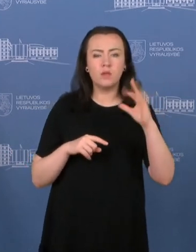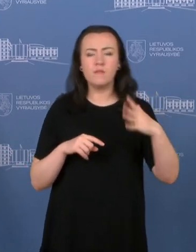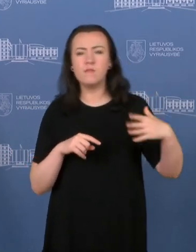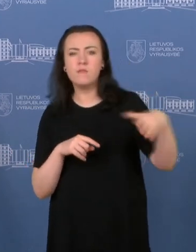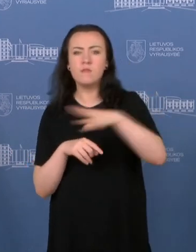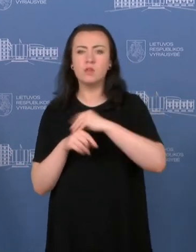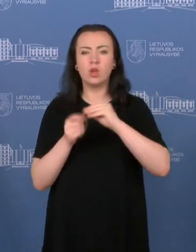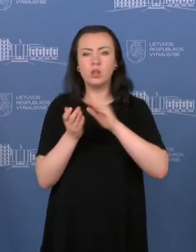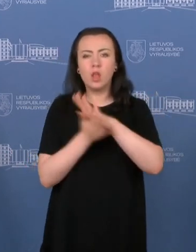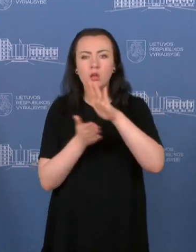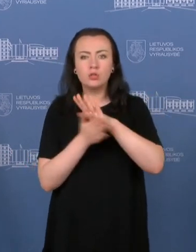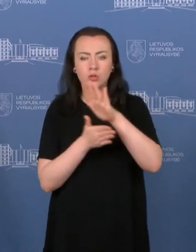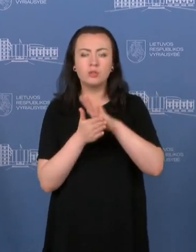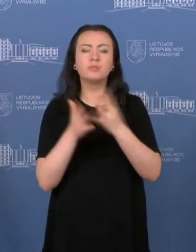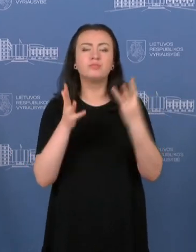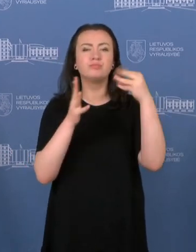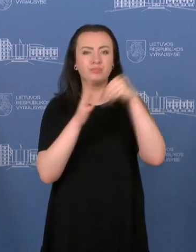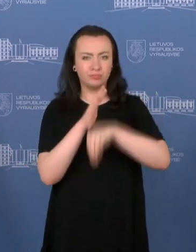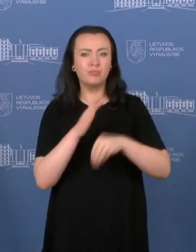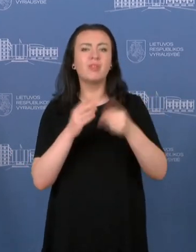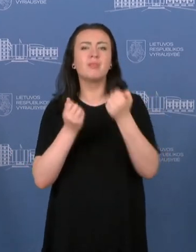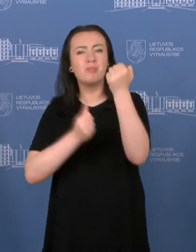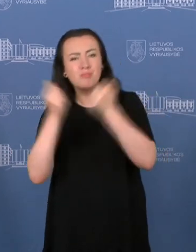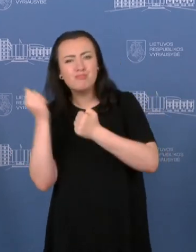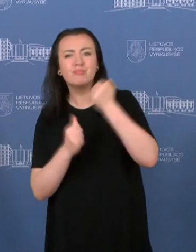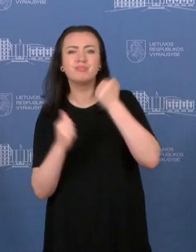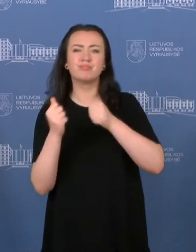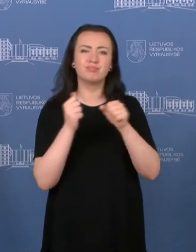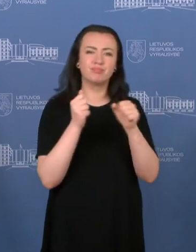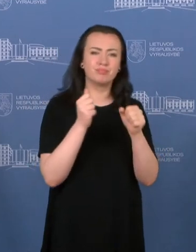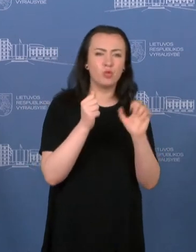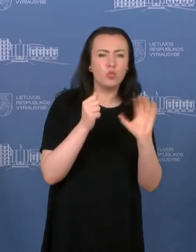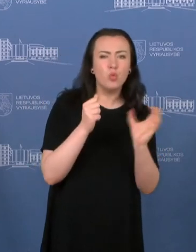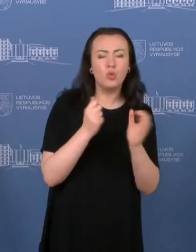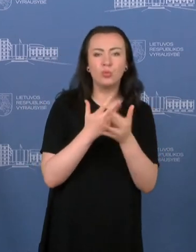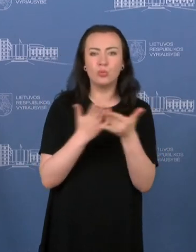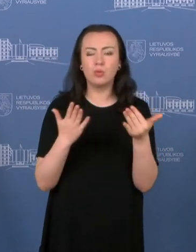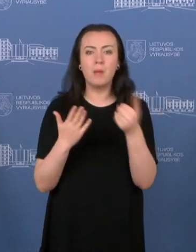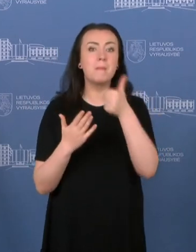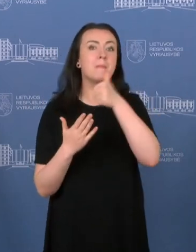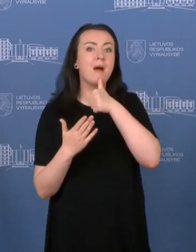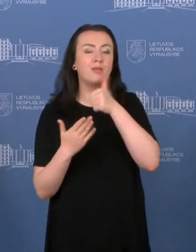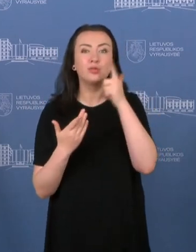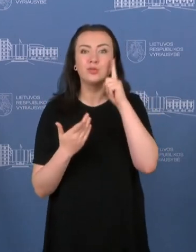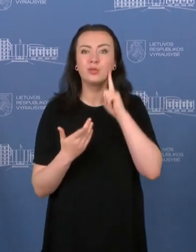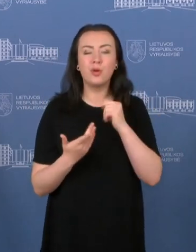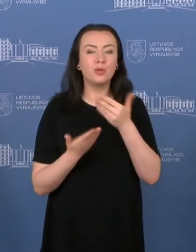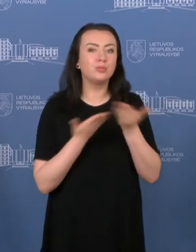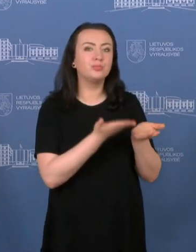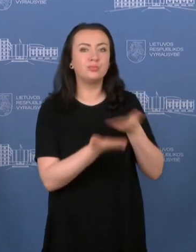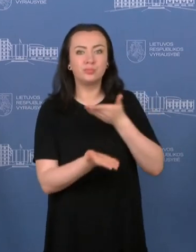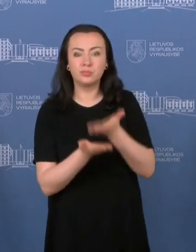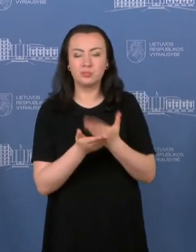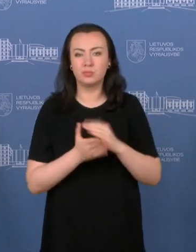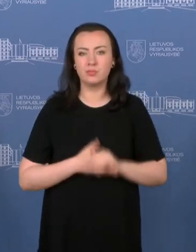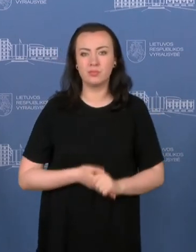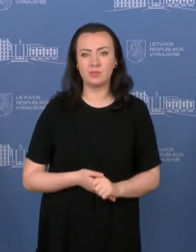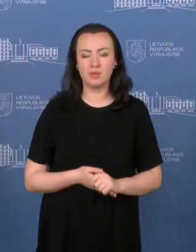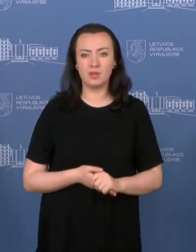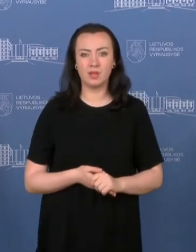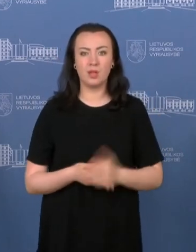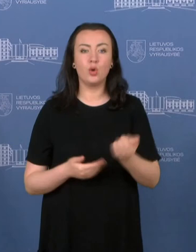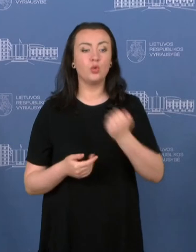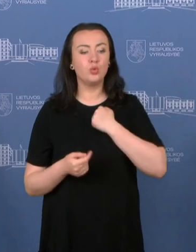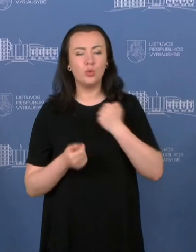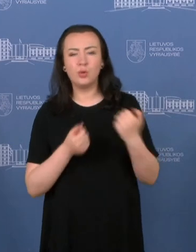taršos papuola po šiuo sektoriu. Kad įsivaizduotume visą mūsų turimą